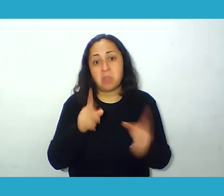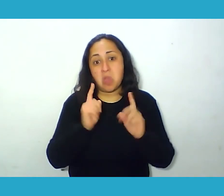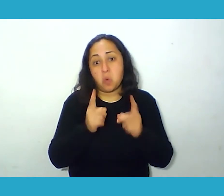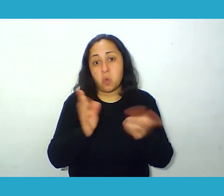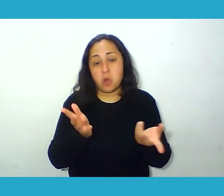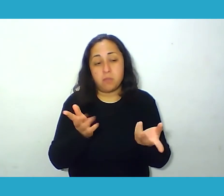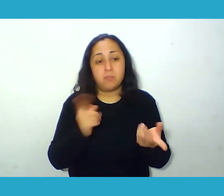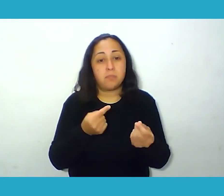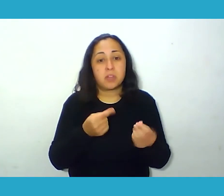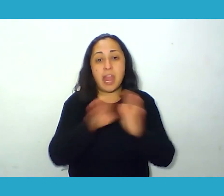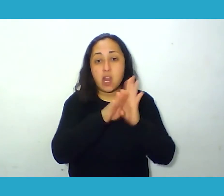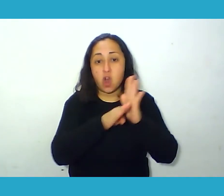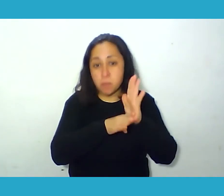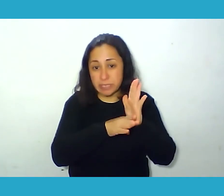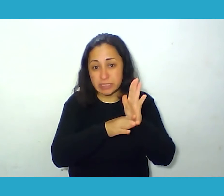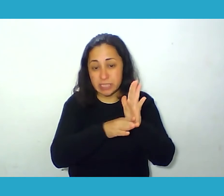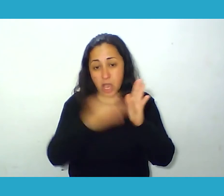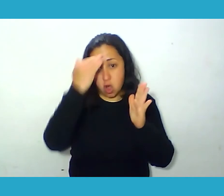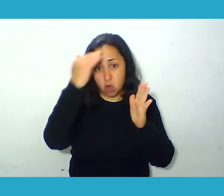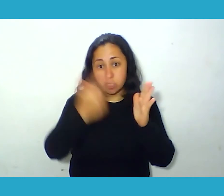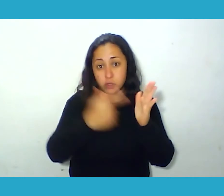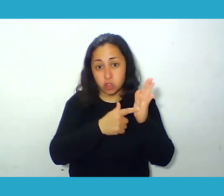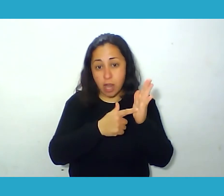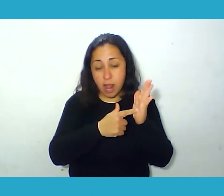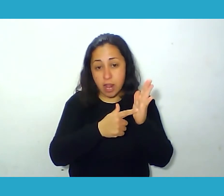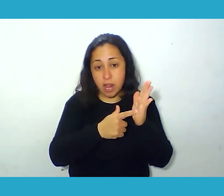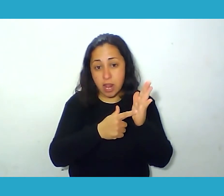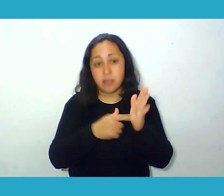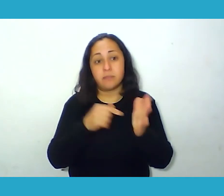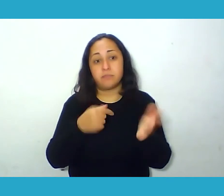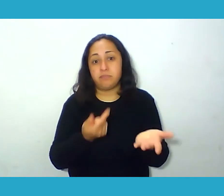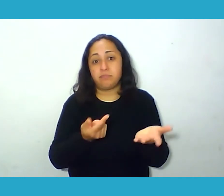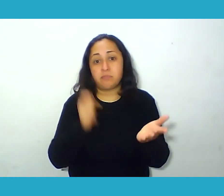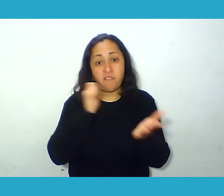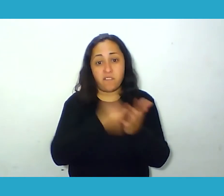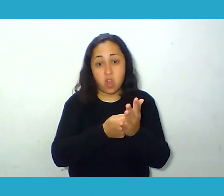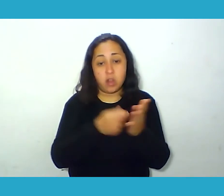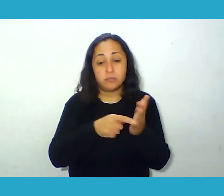de la misma en función de las normativas constitucional y convencional que cita.